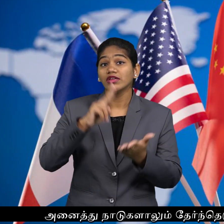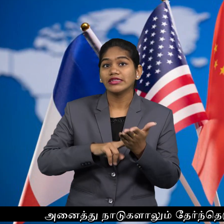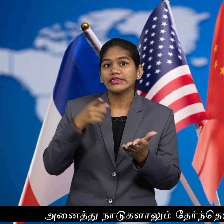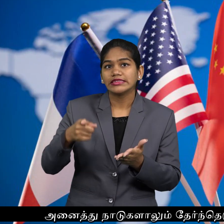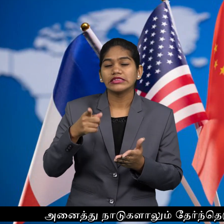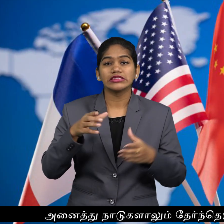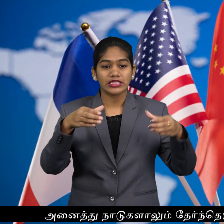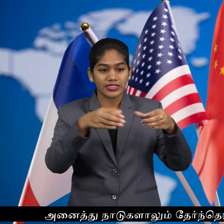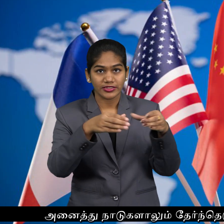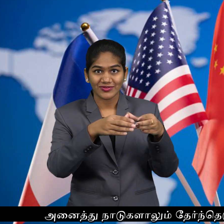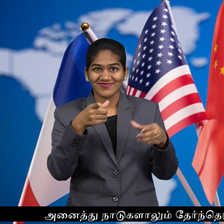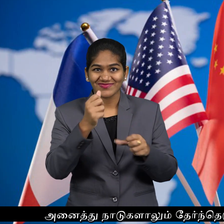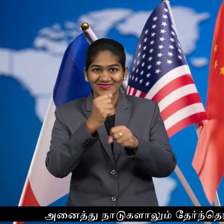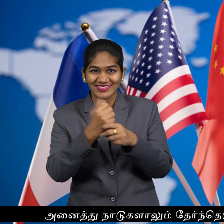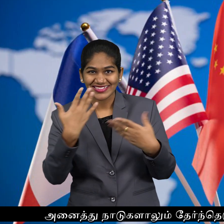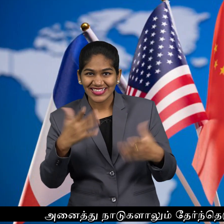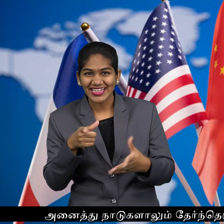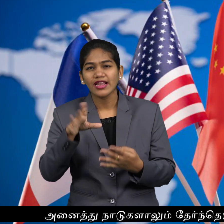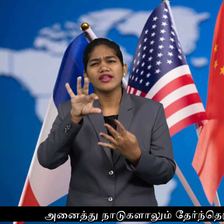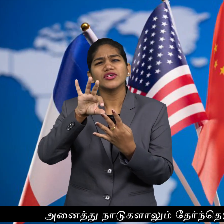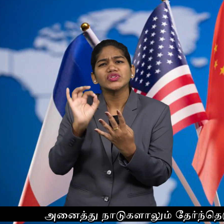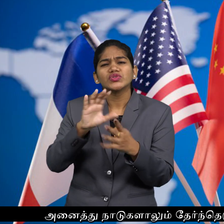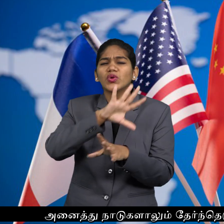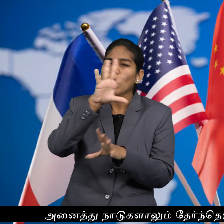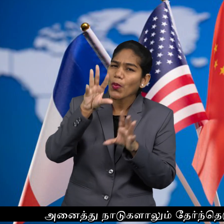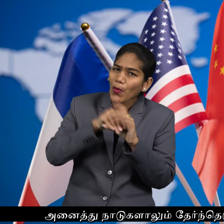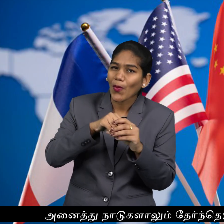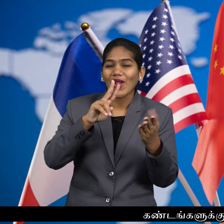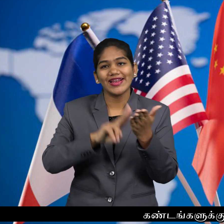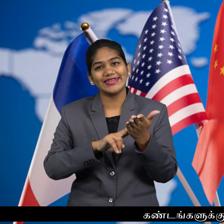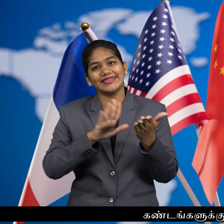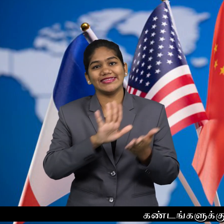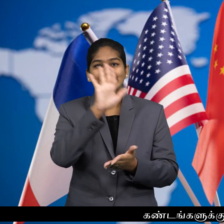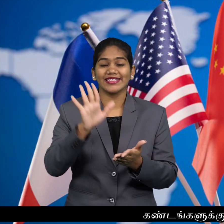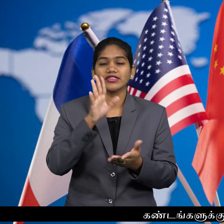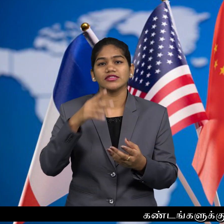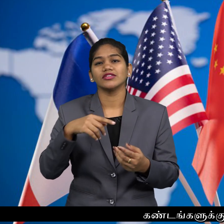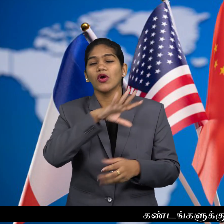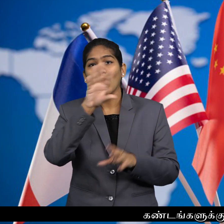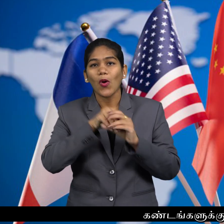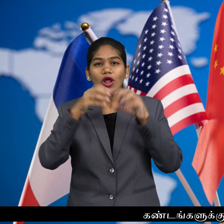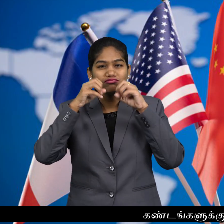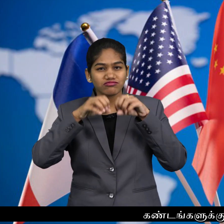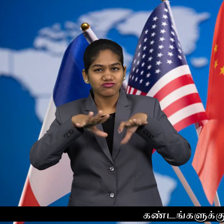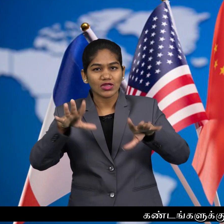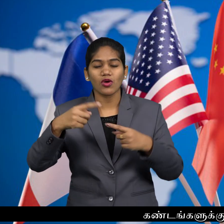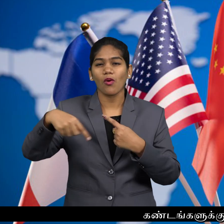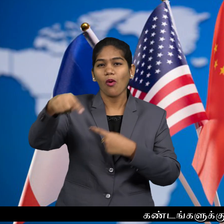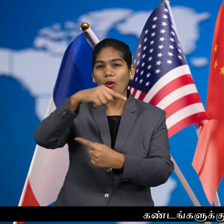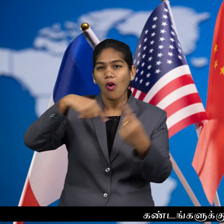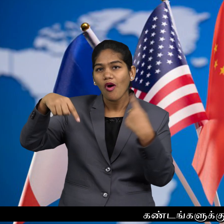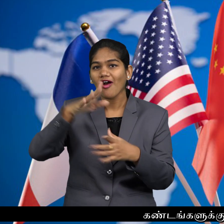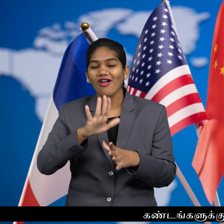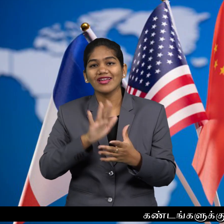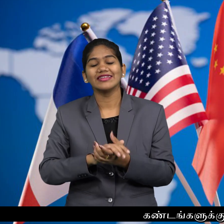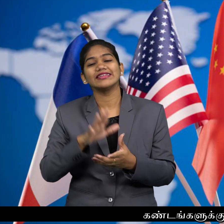அனைத்து நாடுகளாலும் தேர்ந்தெடுக்கப்பட்ட ஐநா பொதுச் செயலாளர் கண்டங்களுக்கு இடையே சுழலும்.